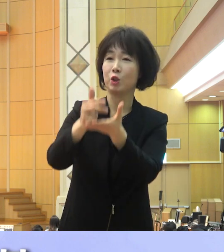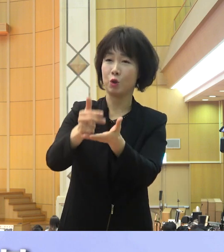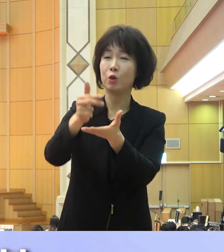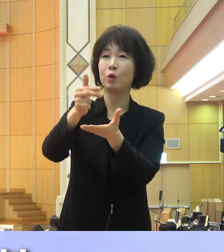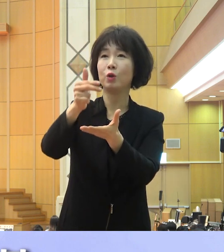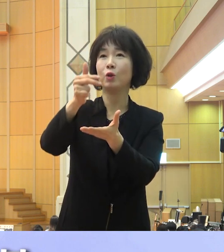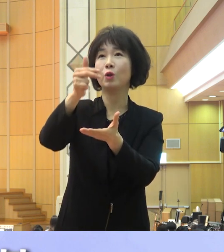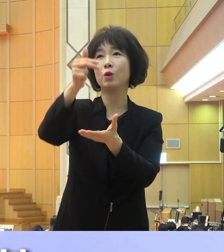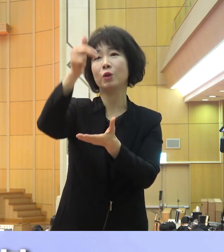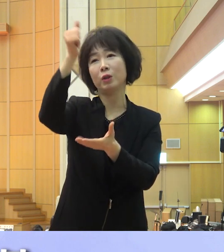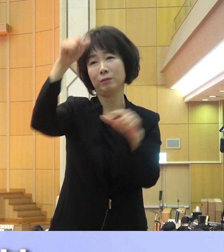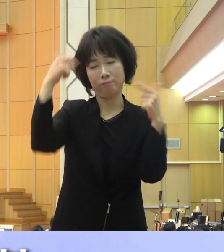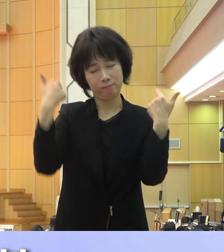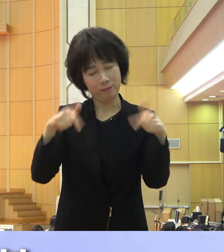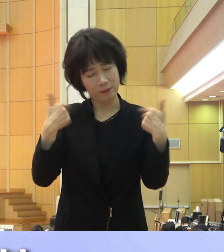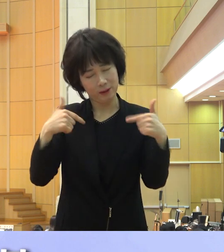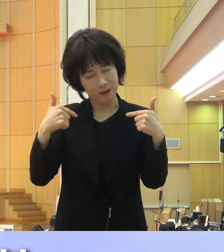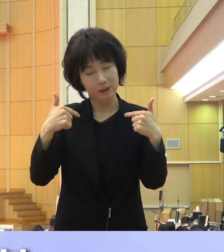사랑하신 주